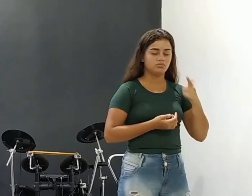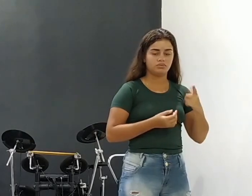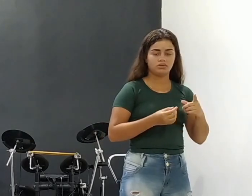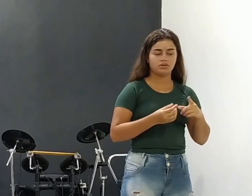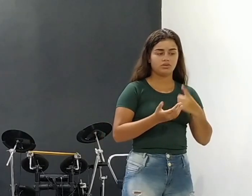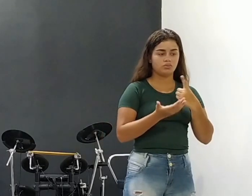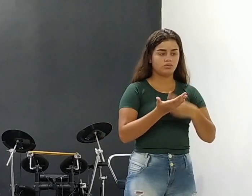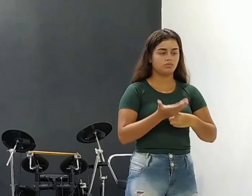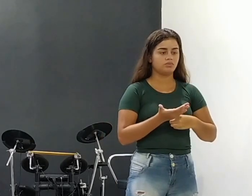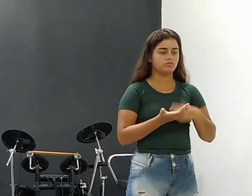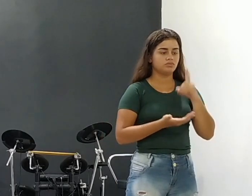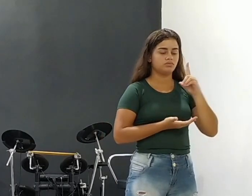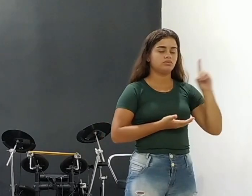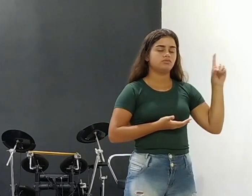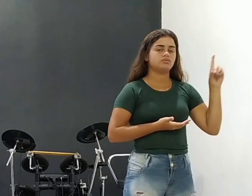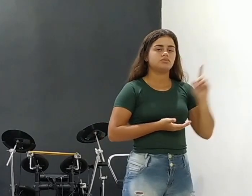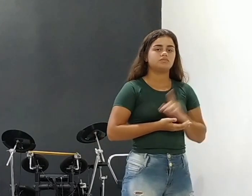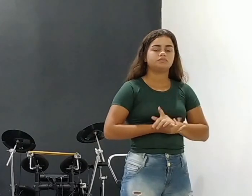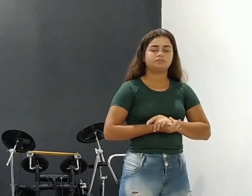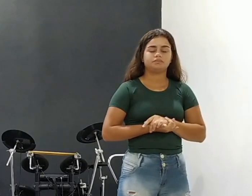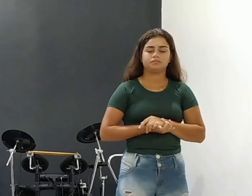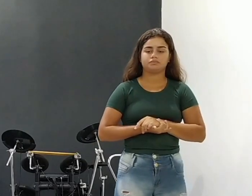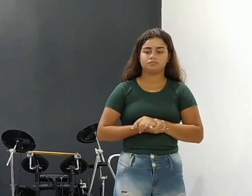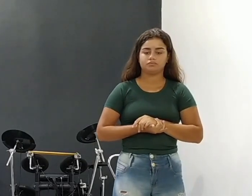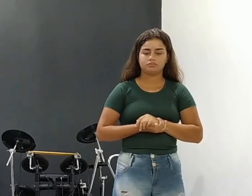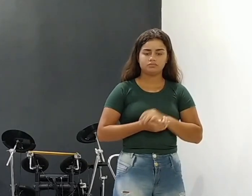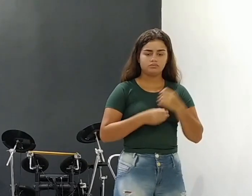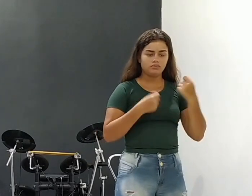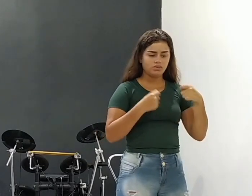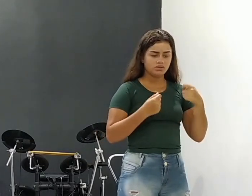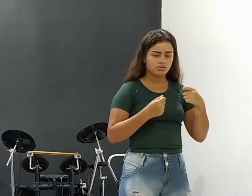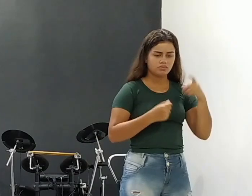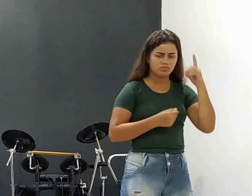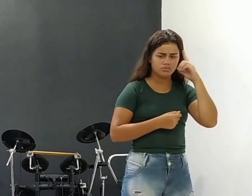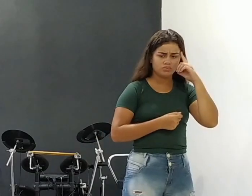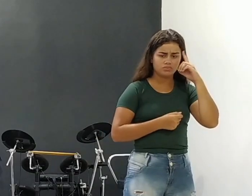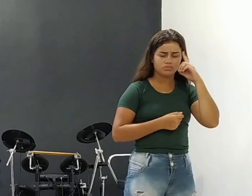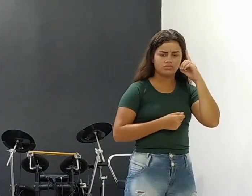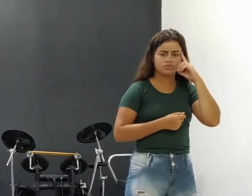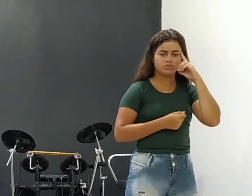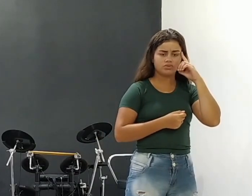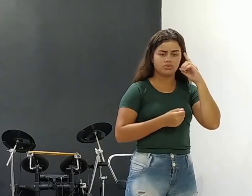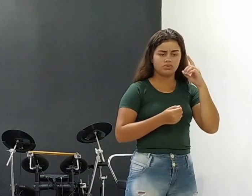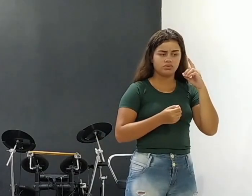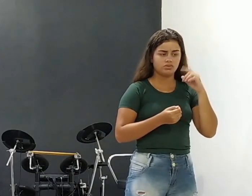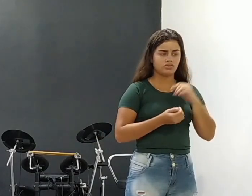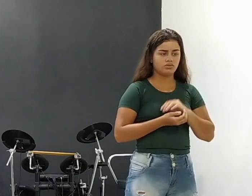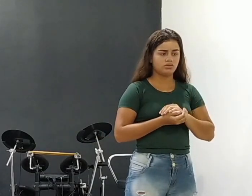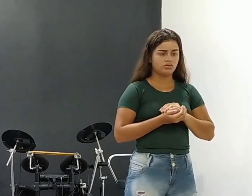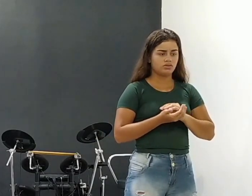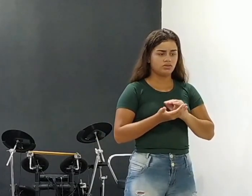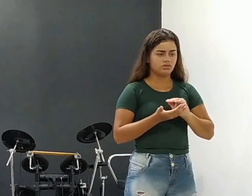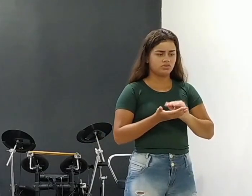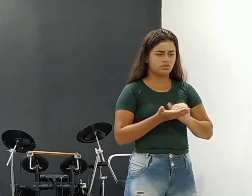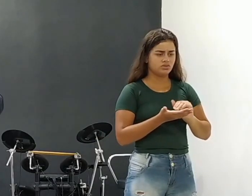Ele. A gente precisa, irmão, nem que for todo dia, tirar o sapato dos nossos